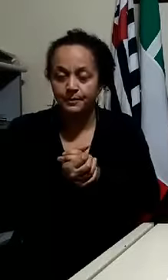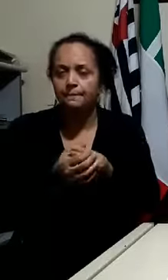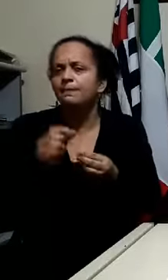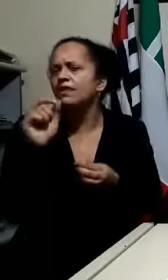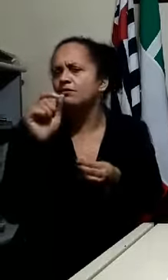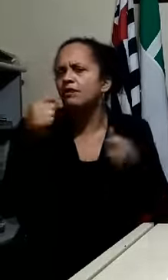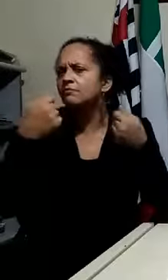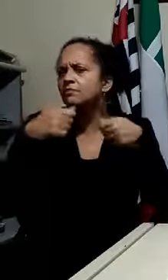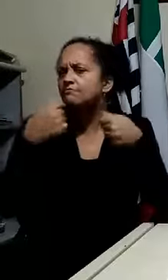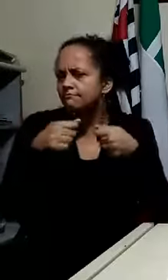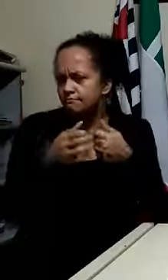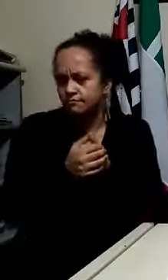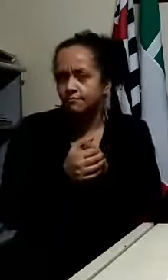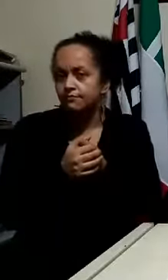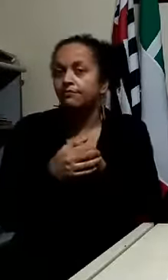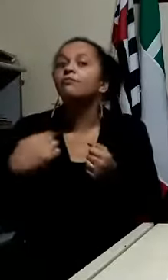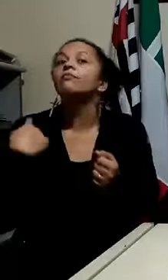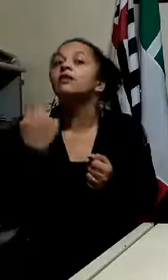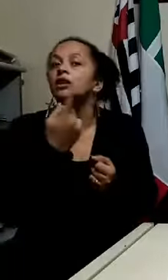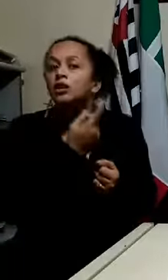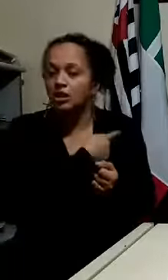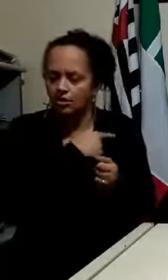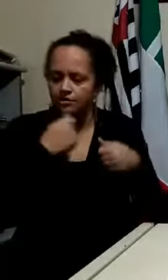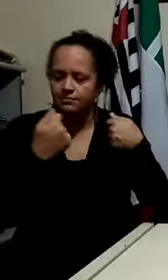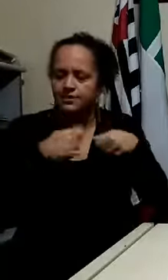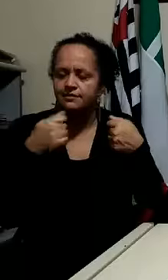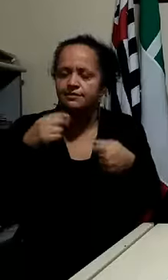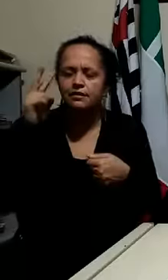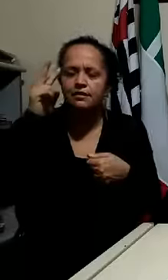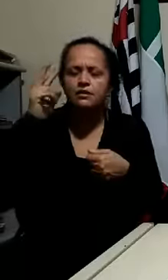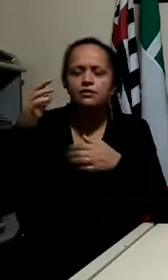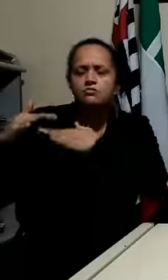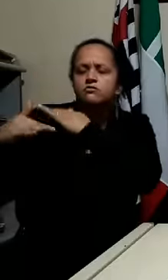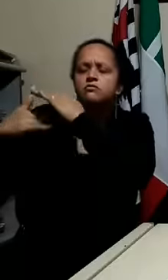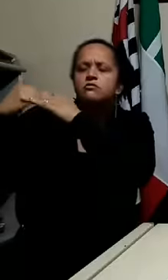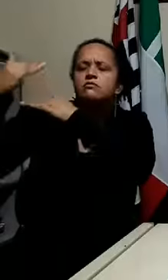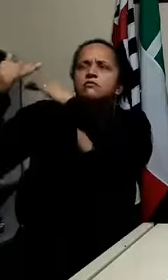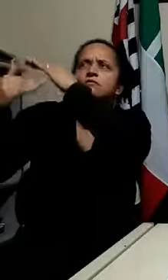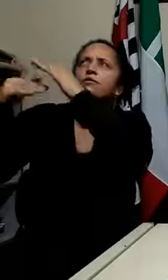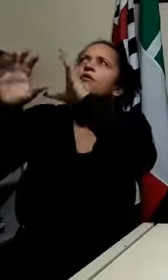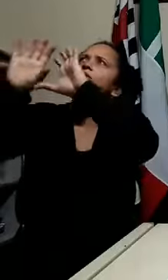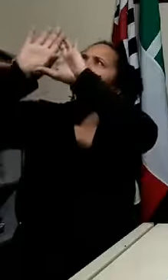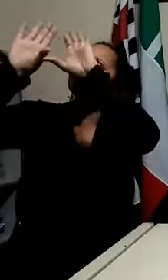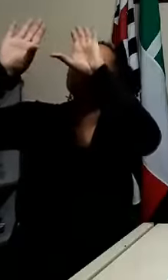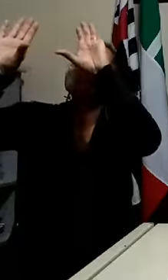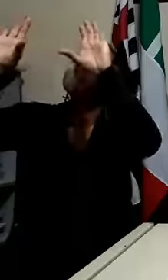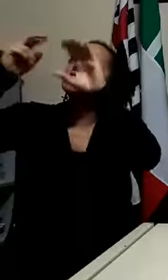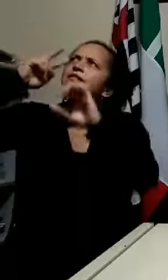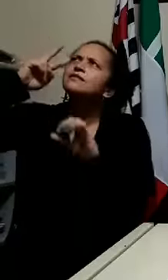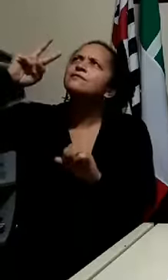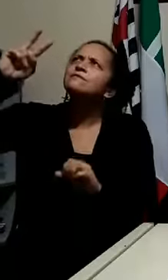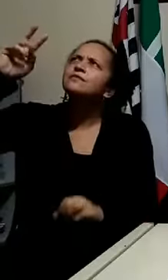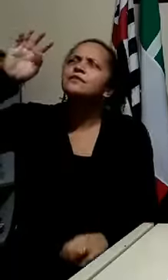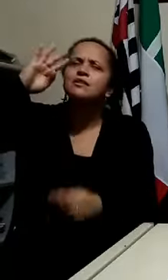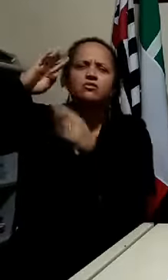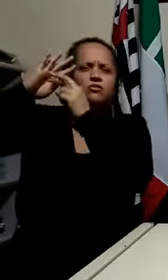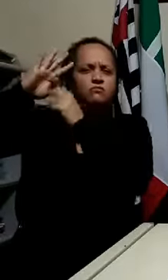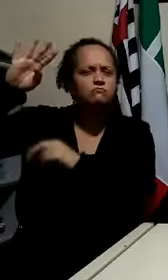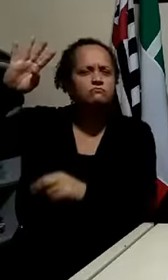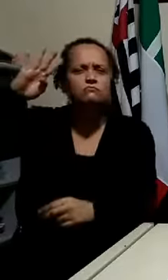vida. É desenvolver uma forte visão de eternidade. É desenvolver uma forte visão